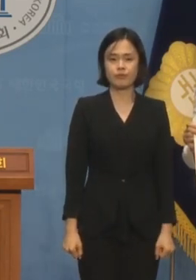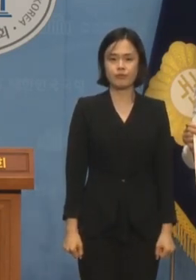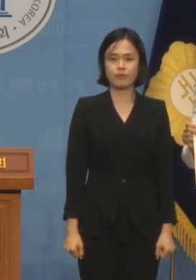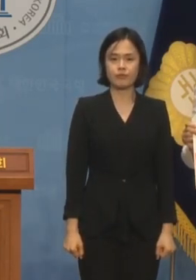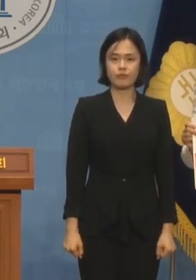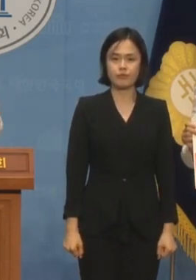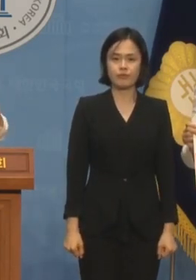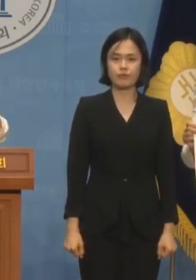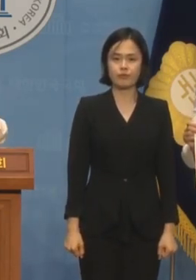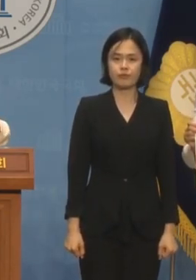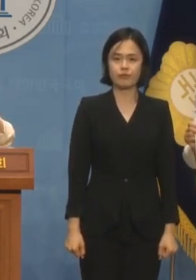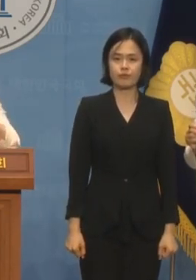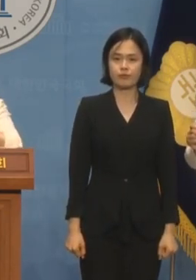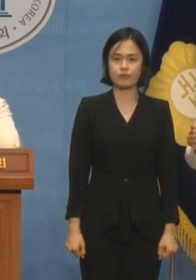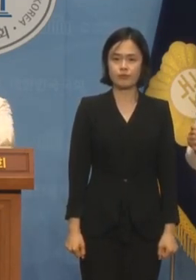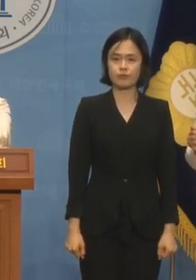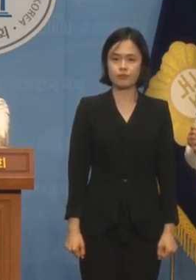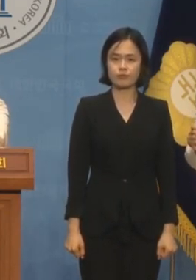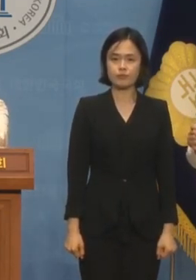제가 한 말씀.